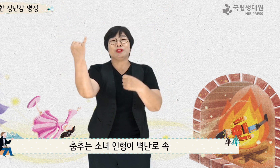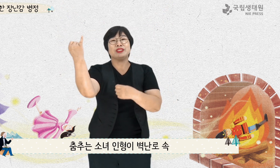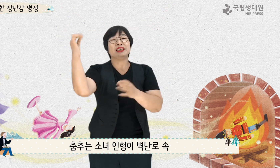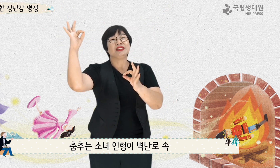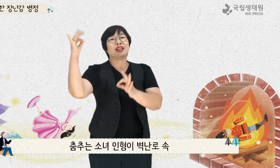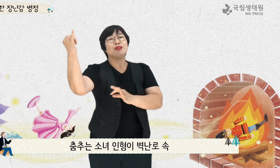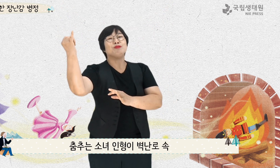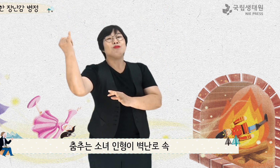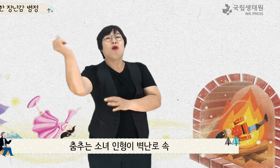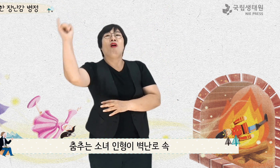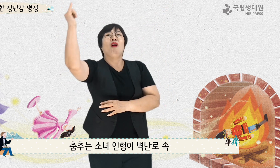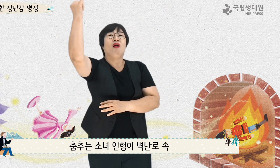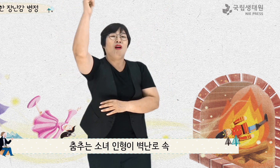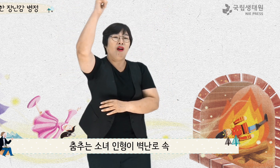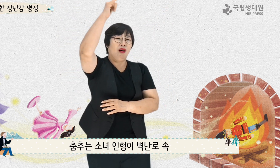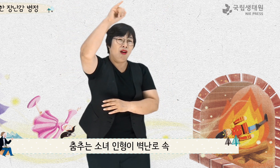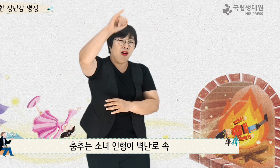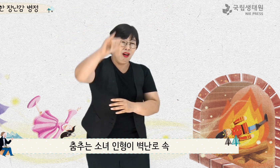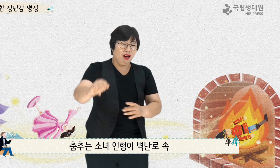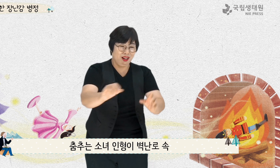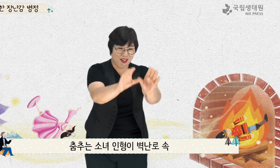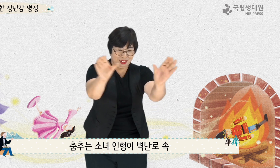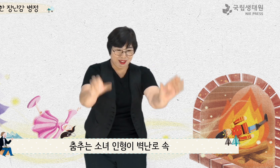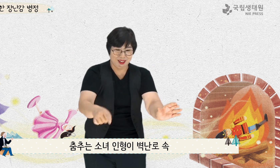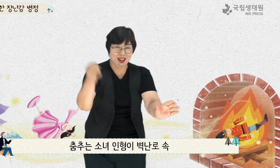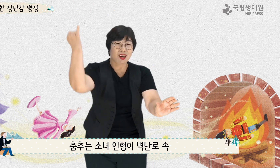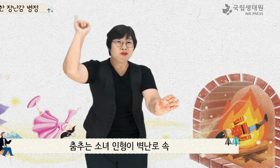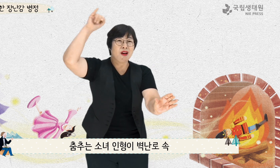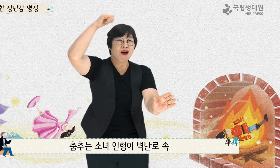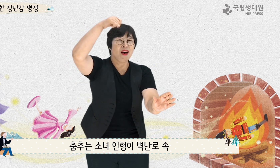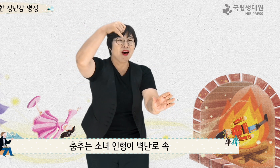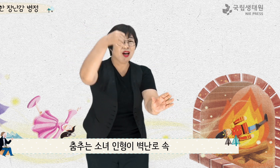춤추는 소녀 인형이 벽난로 속